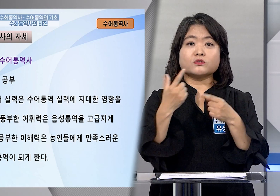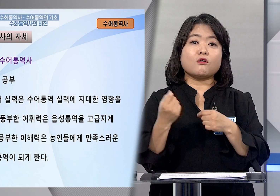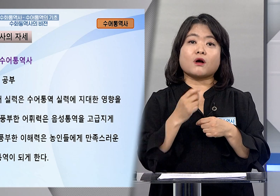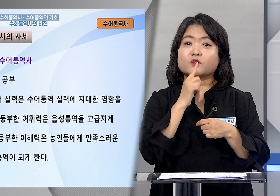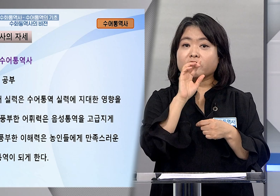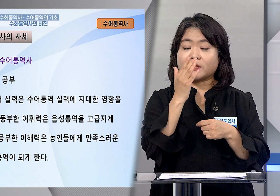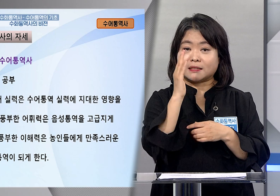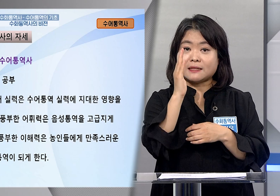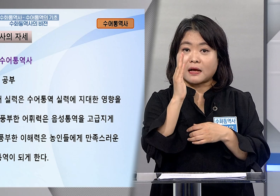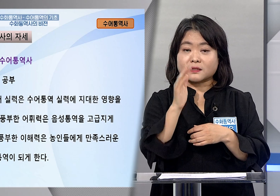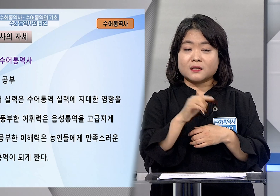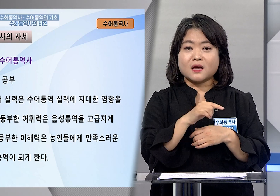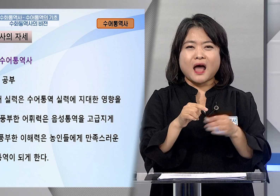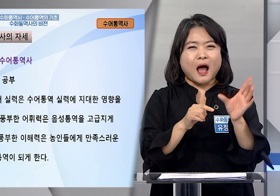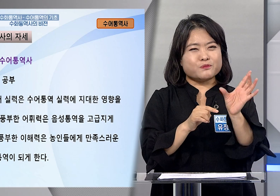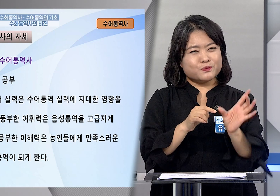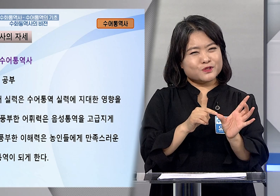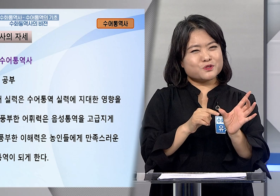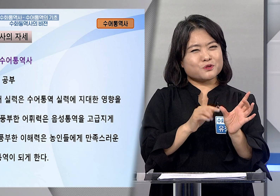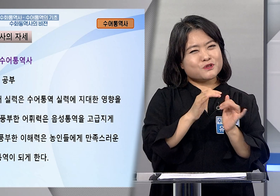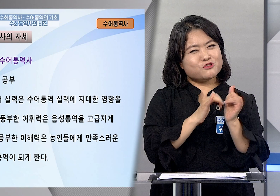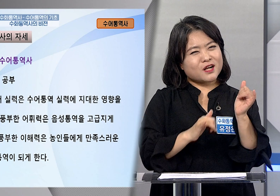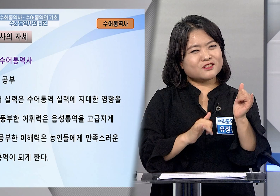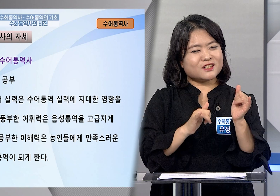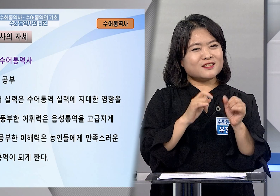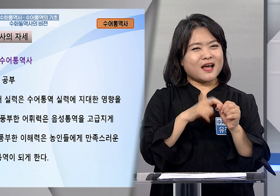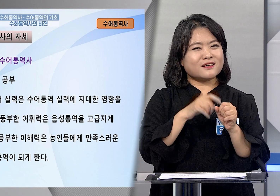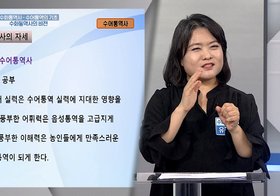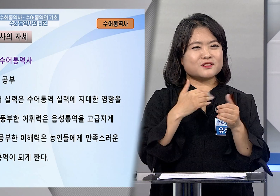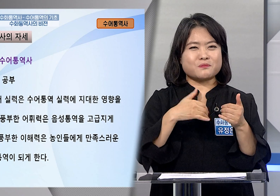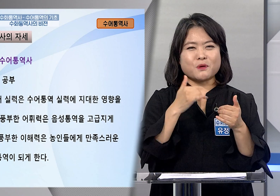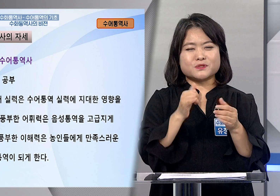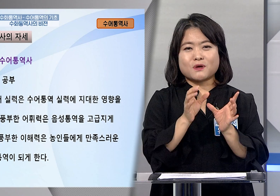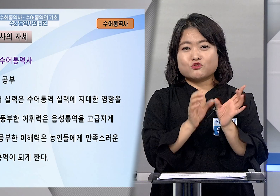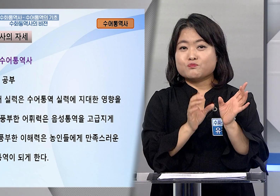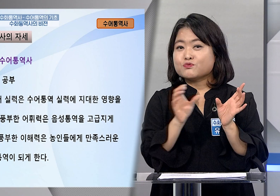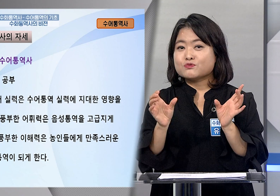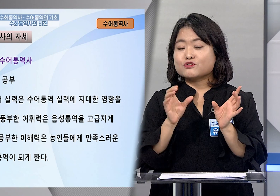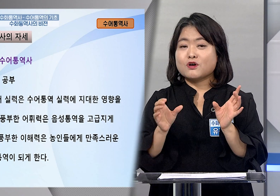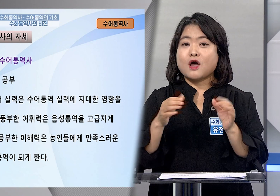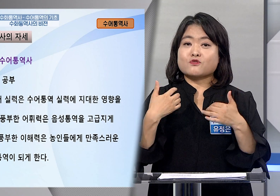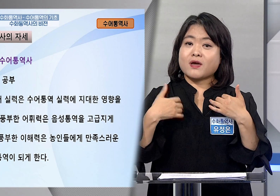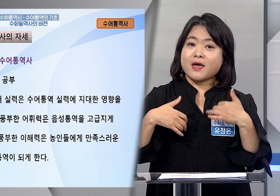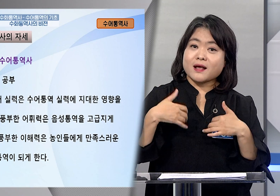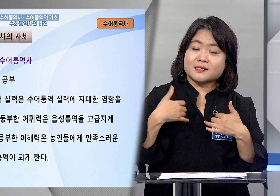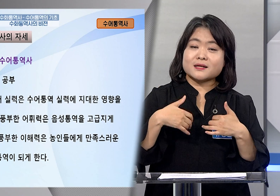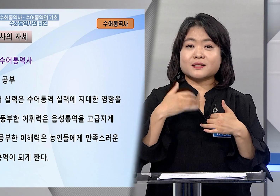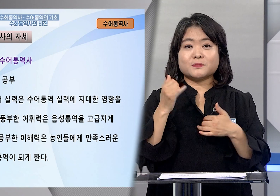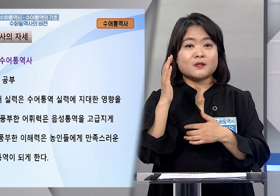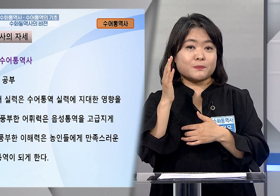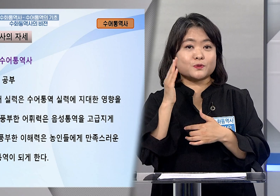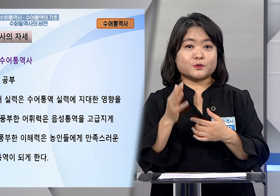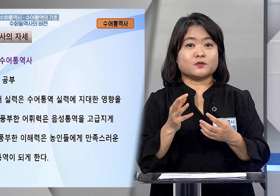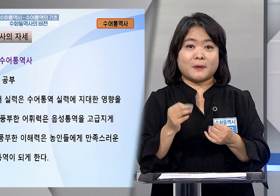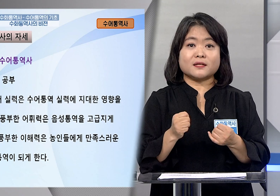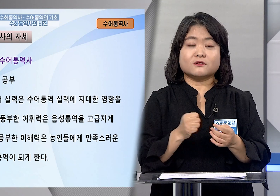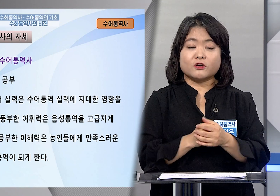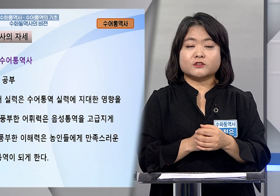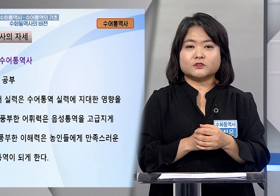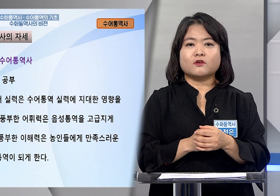공용어가 되었다는 이야기. 앞부분은 조금 인류학적인 이야기라서 재미없지만 뒷부분은 굉장히 재밌는 에피소드들이 많이 들어있거든요.